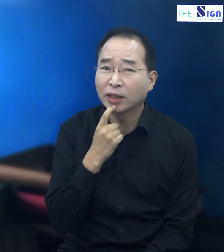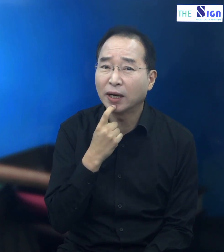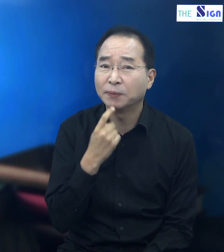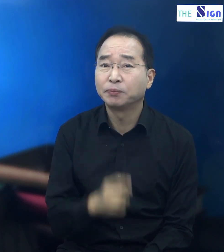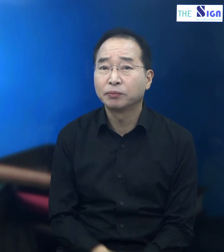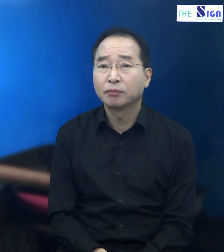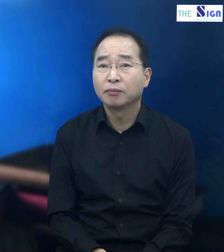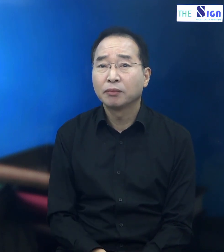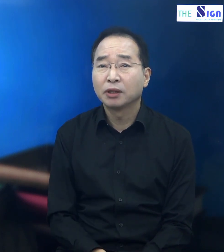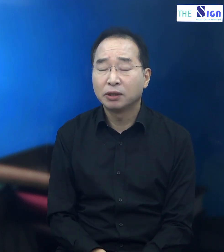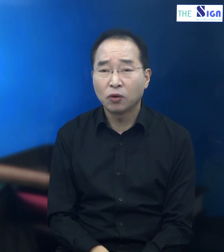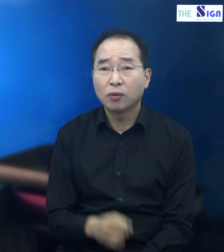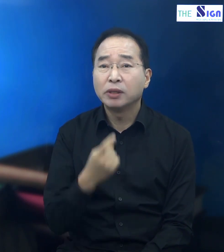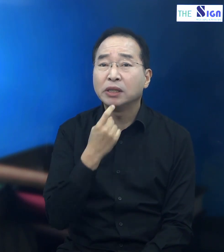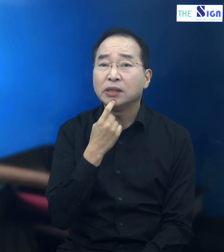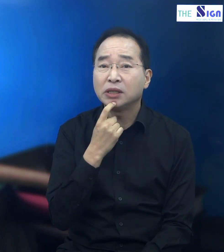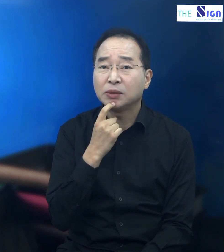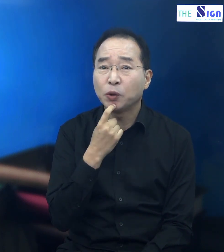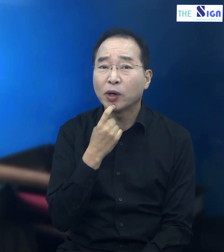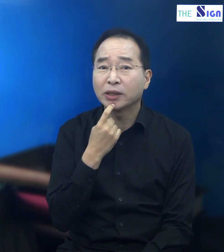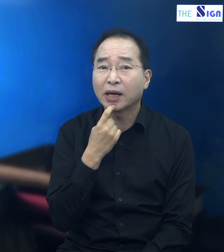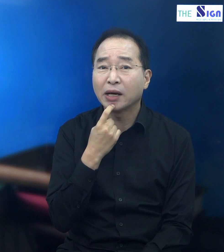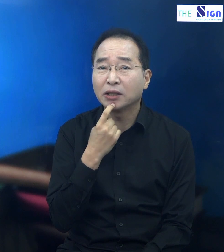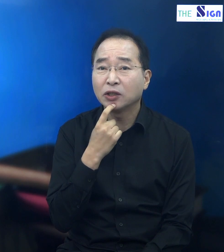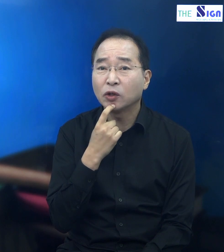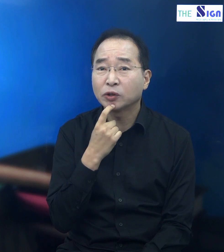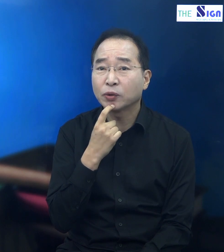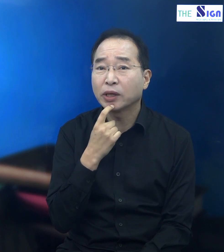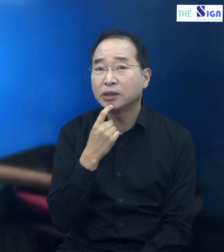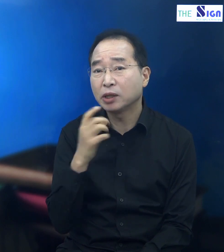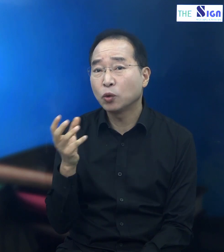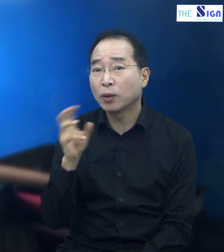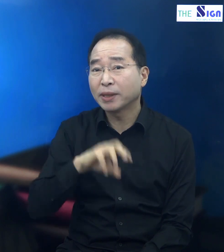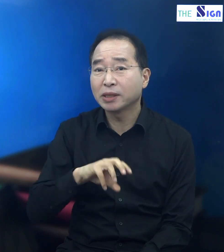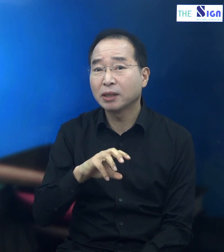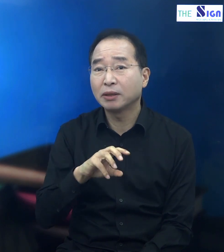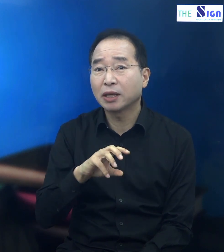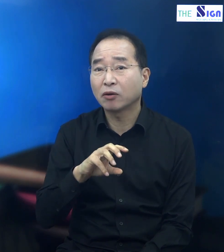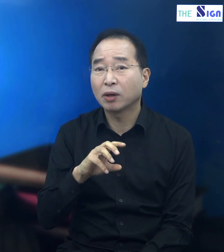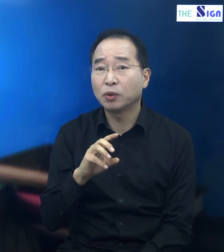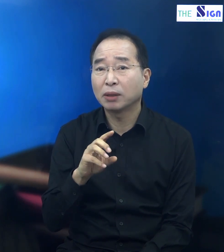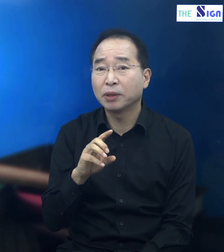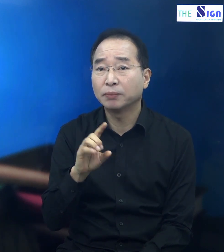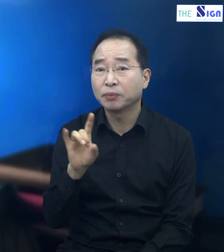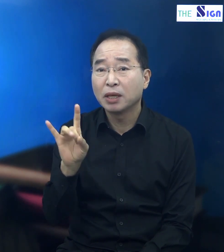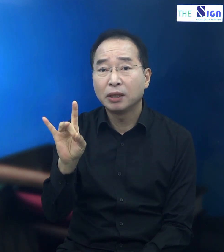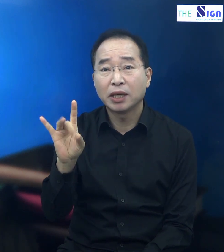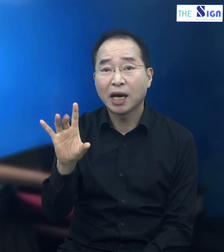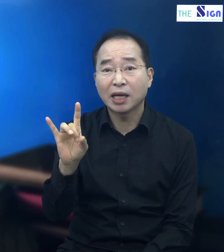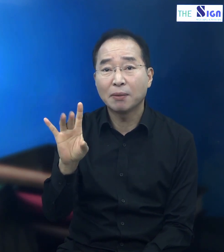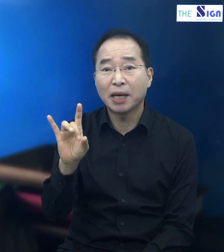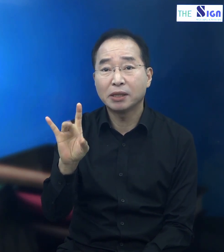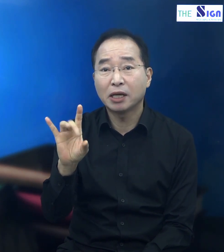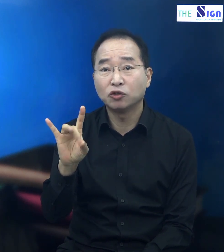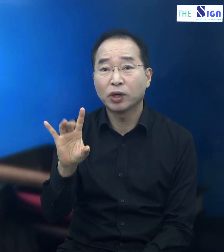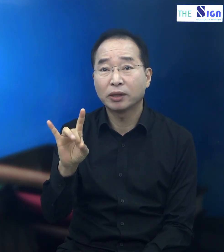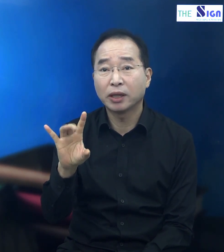집요하다. 그리고 이 집요하다라는 것 속에 이제 이게 파생되는 단어가 뭐냐면, 이게 하나만이라는